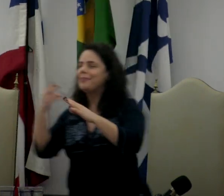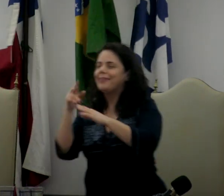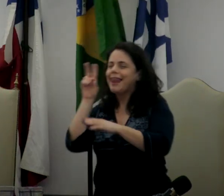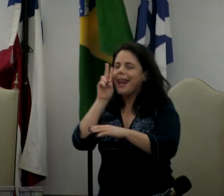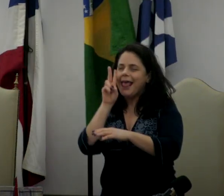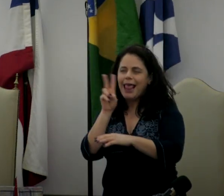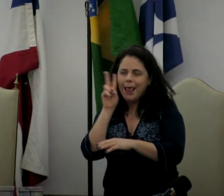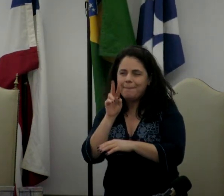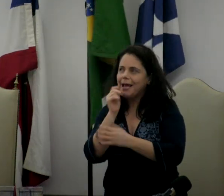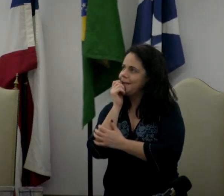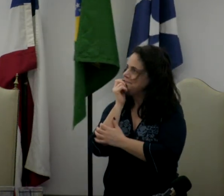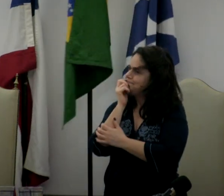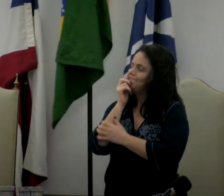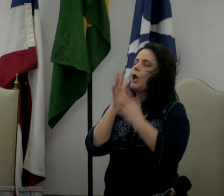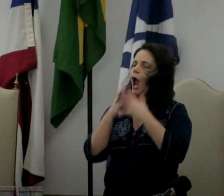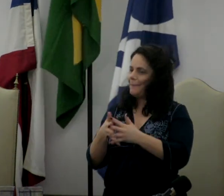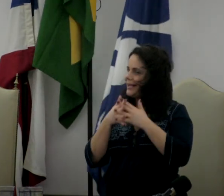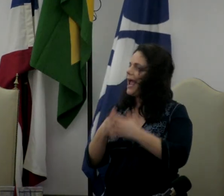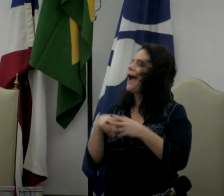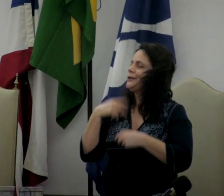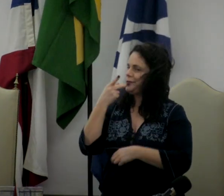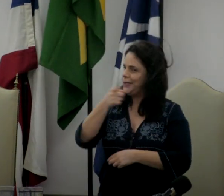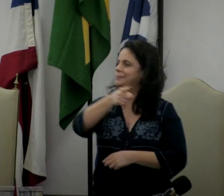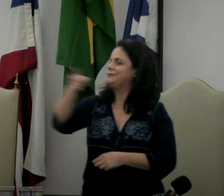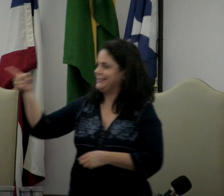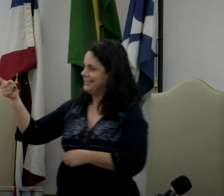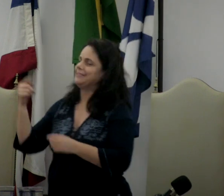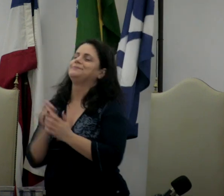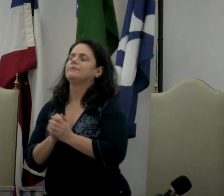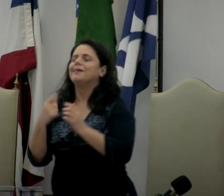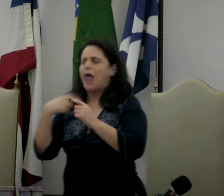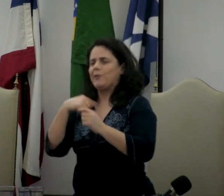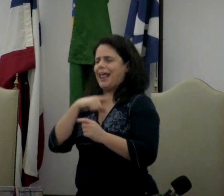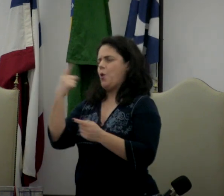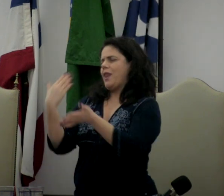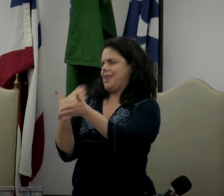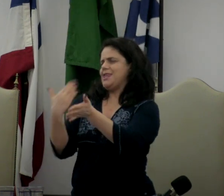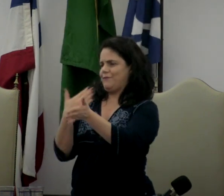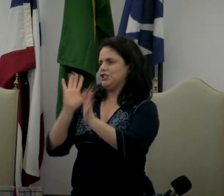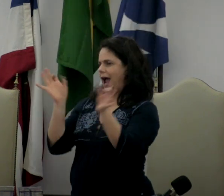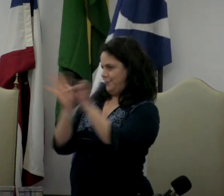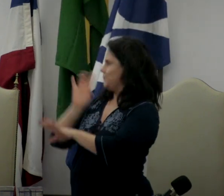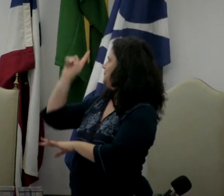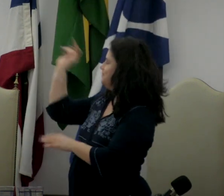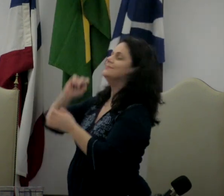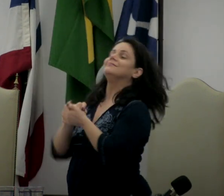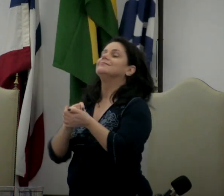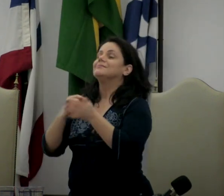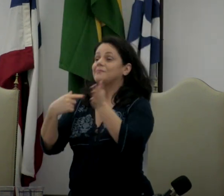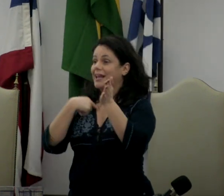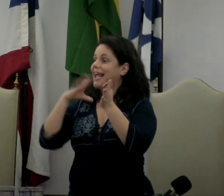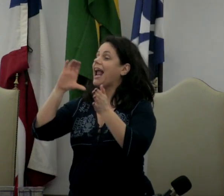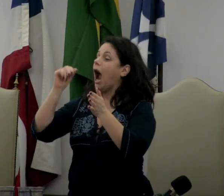depoimento. Lembra que... é uma questão muito complicada. Eu tenho um livro que